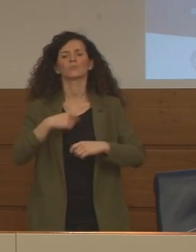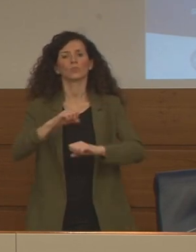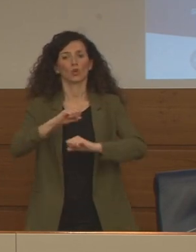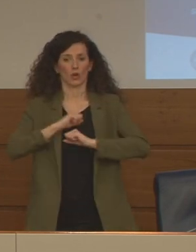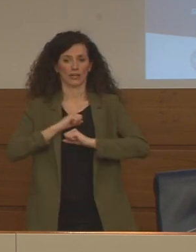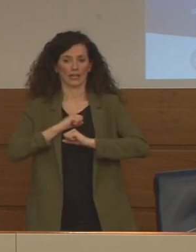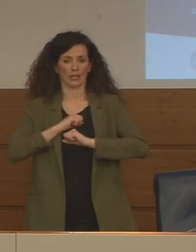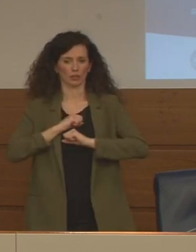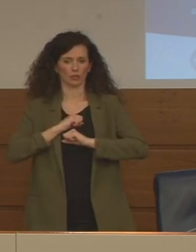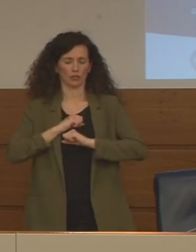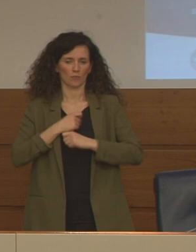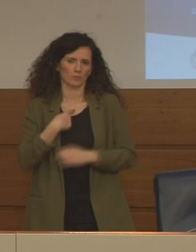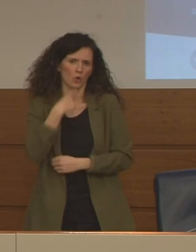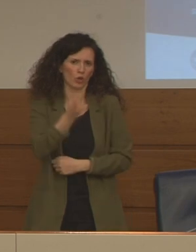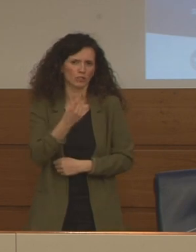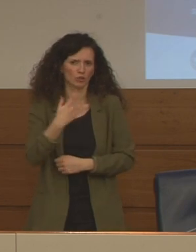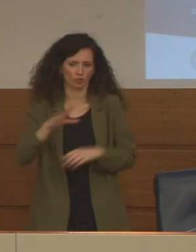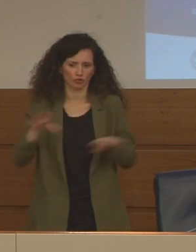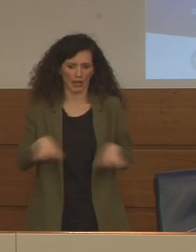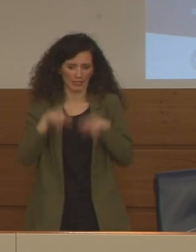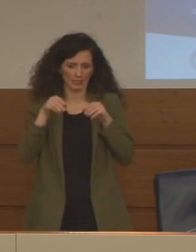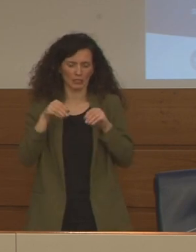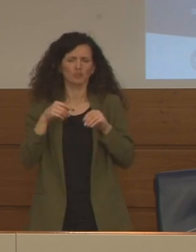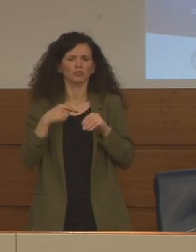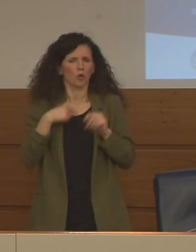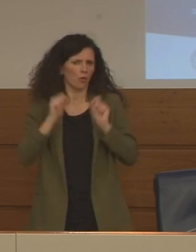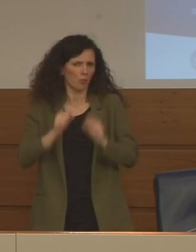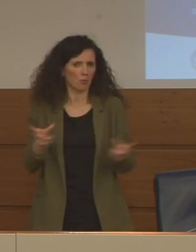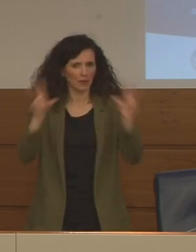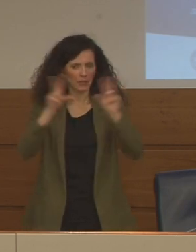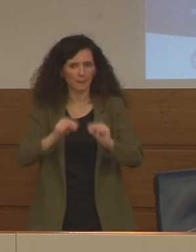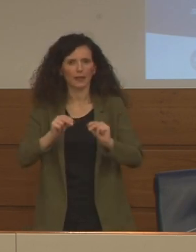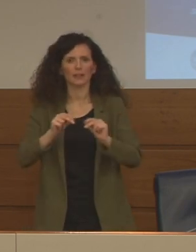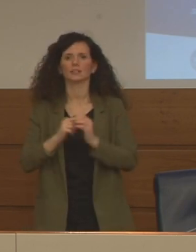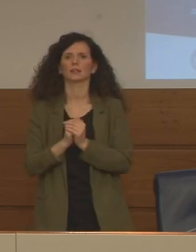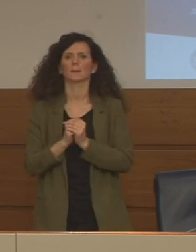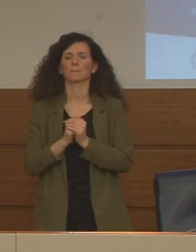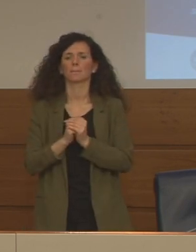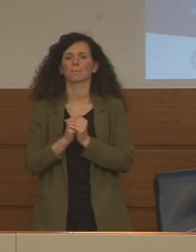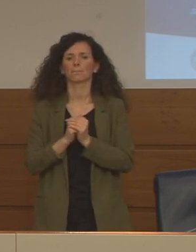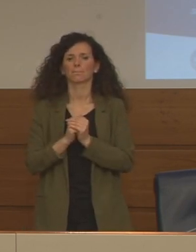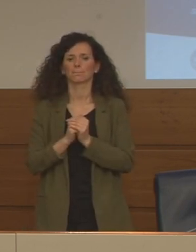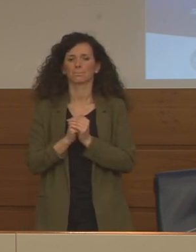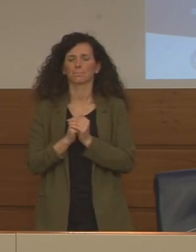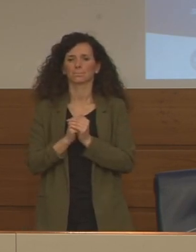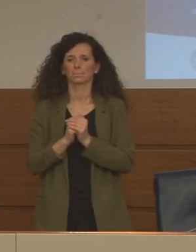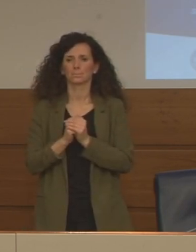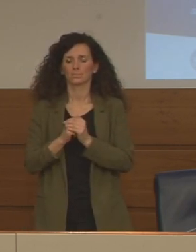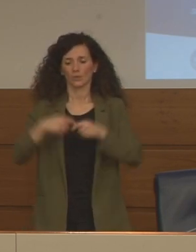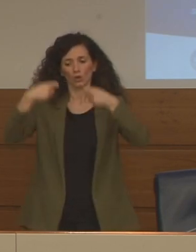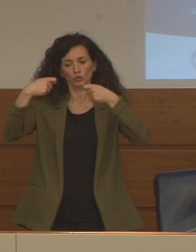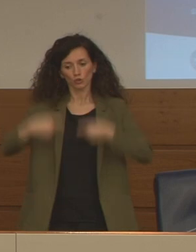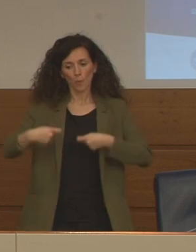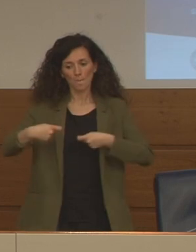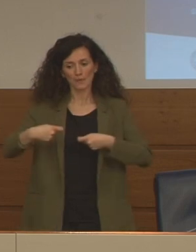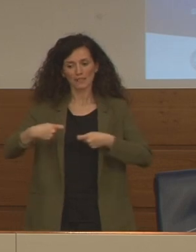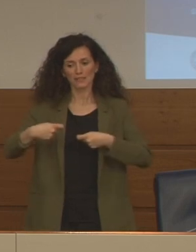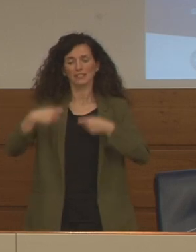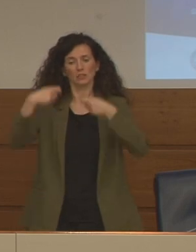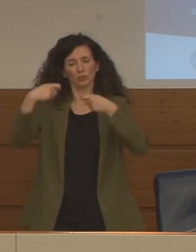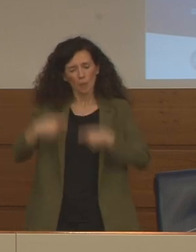in premessa e lo ribadisco una delle scommesse le una delle scommesse più